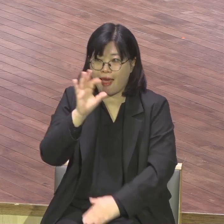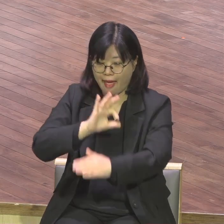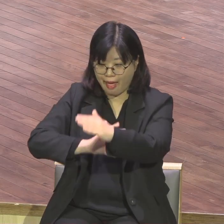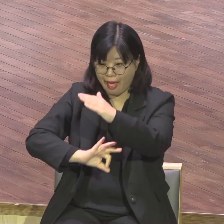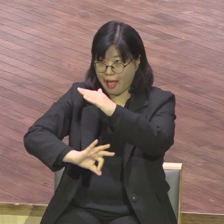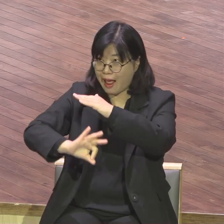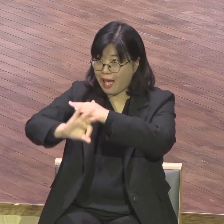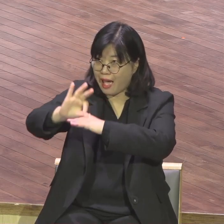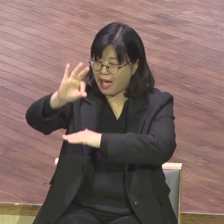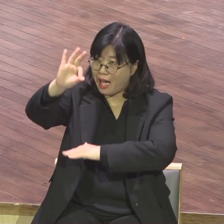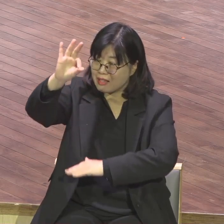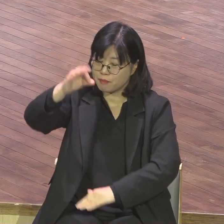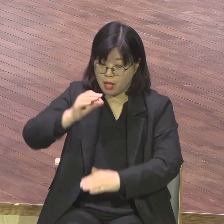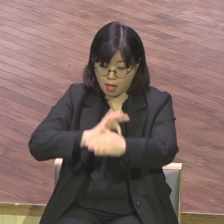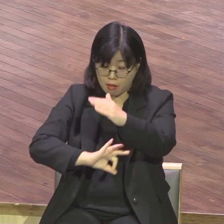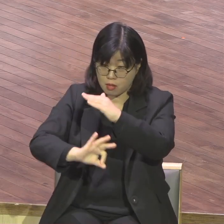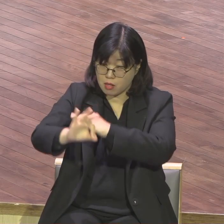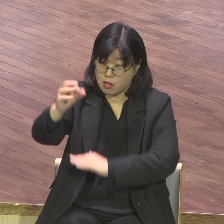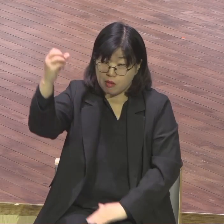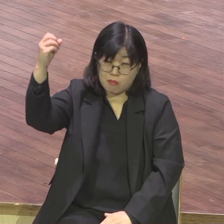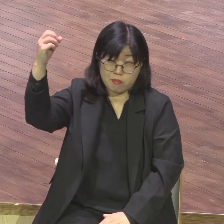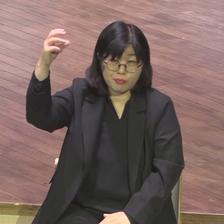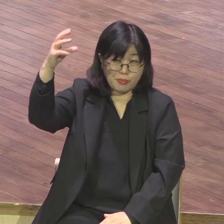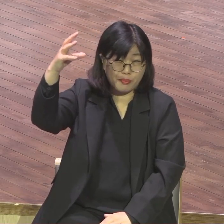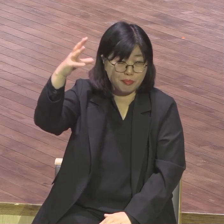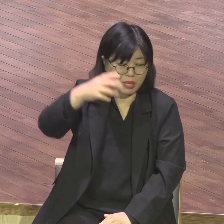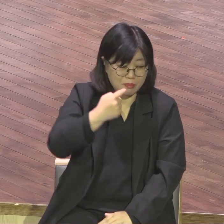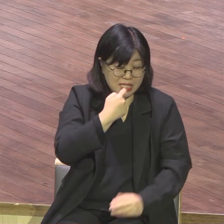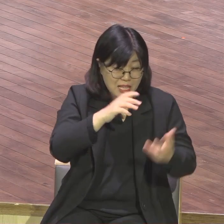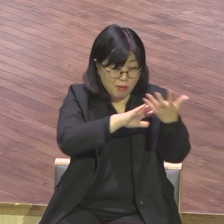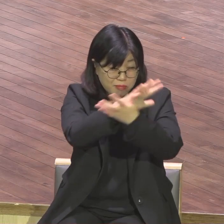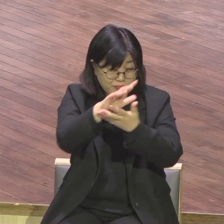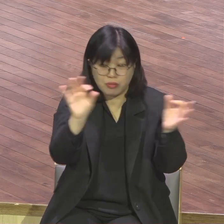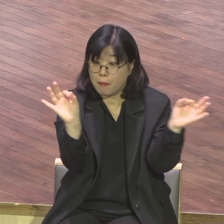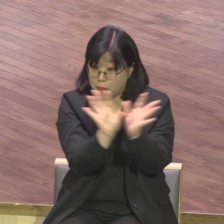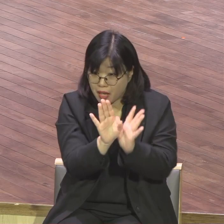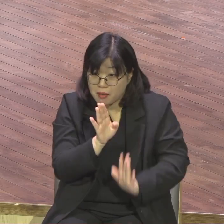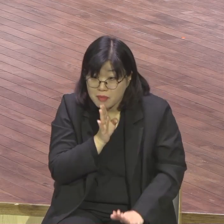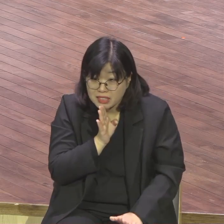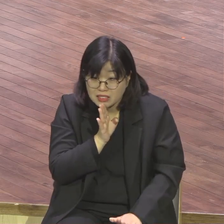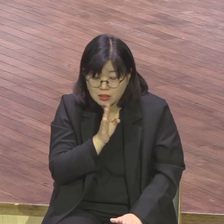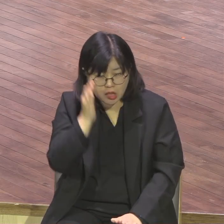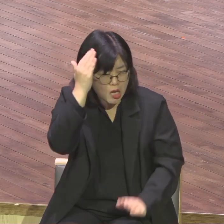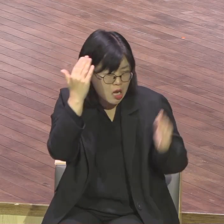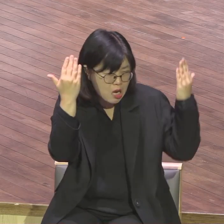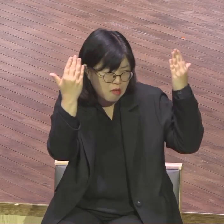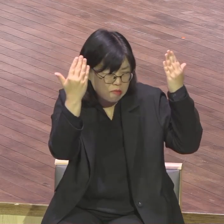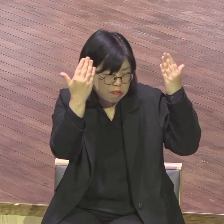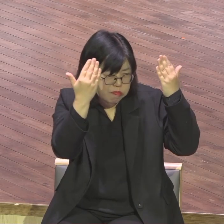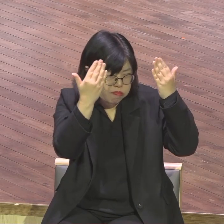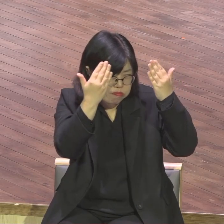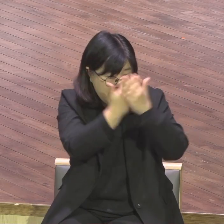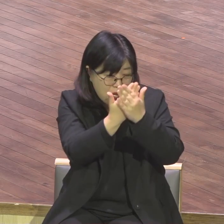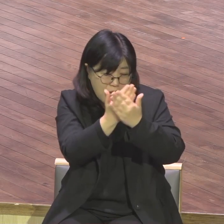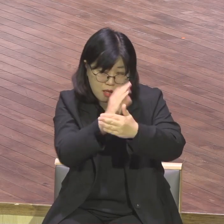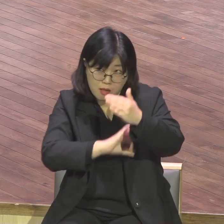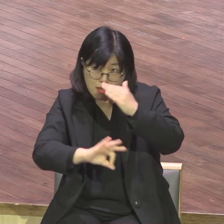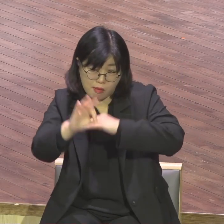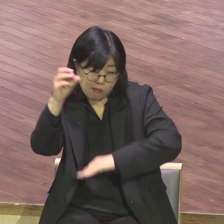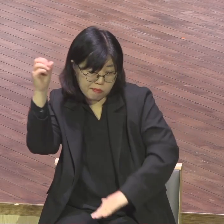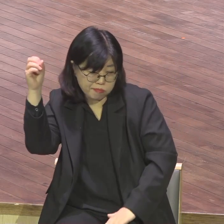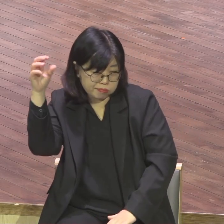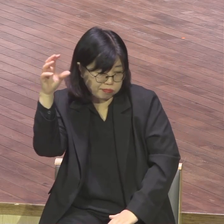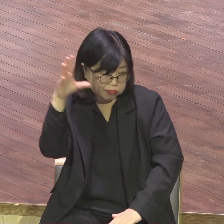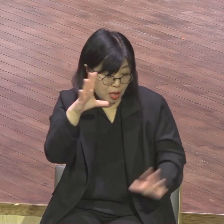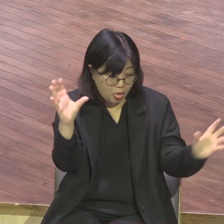안개라도 빛되신 그리스도가 사실적으로 딱 나타나 버리면 없어져 버린다니까요. 그리스도가 딱 드러나게. 그리스도 빛이